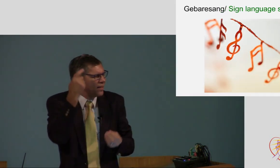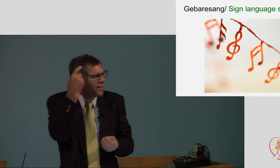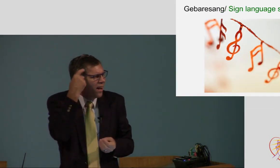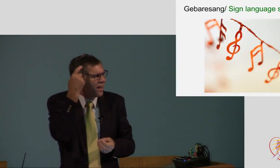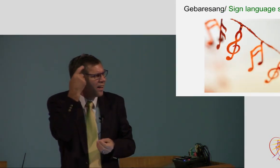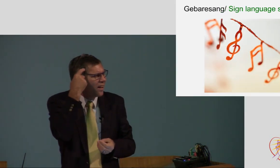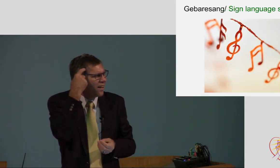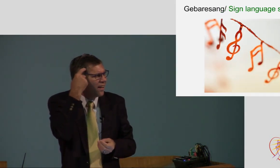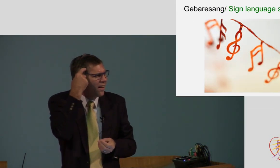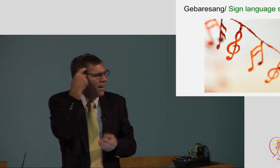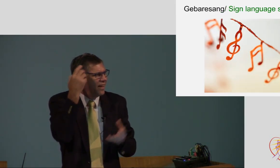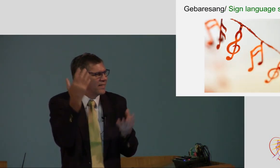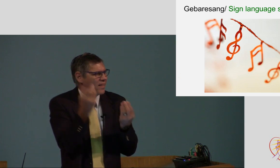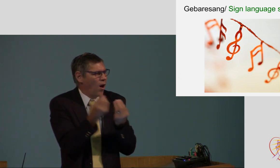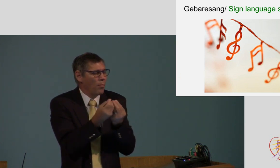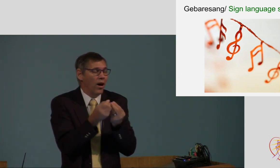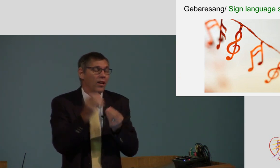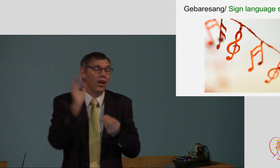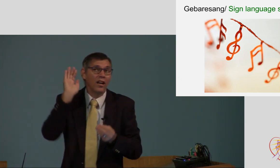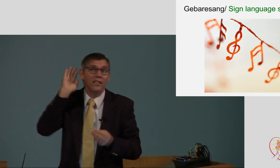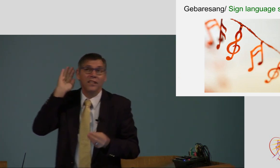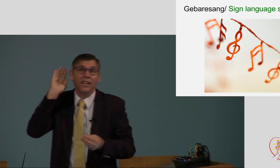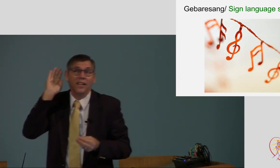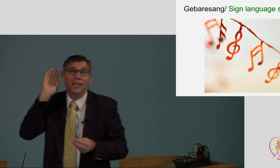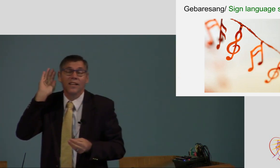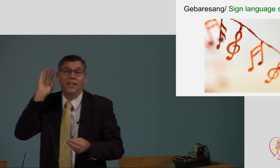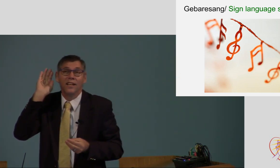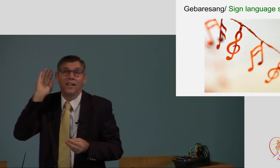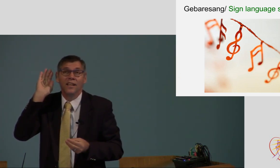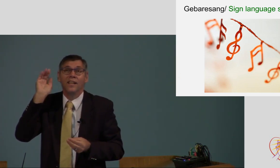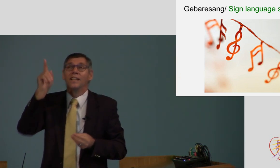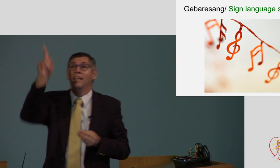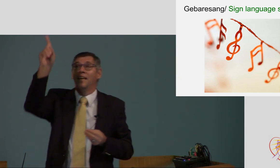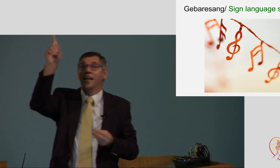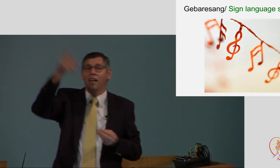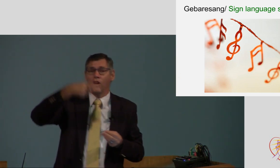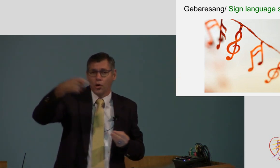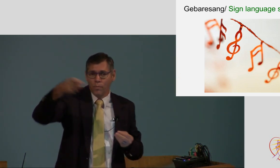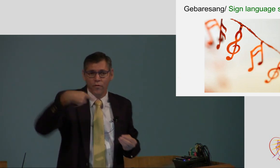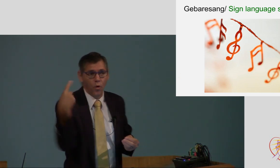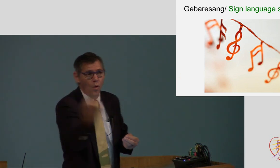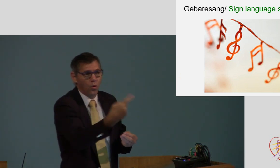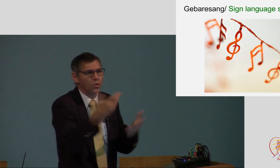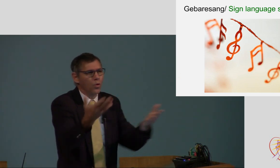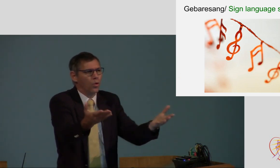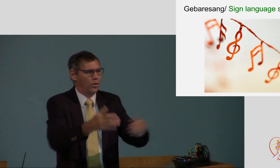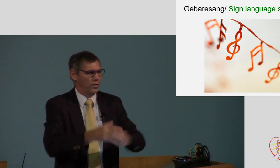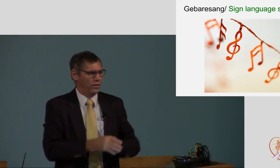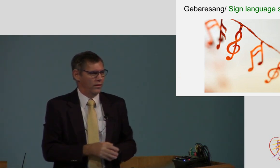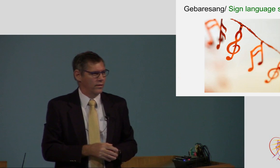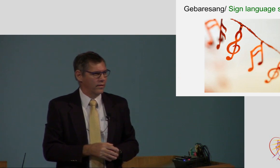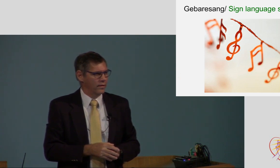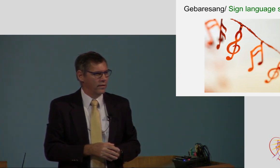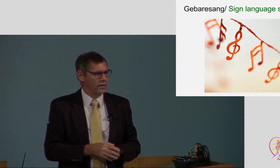dink en saam gaan luister. Die Here roep vir ons hoe?